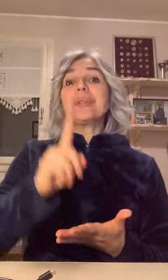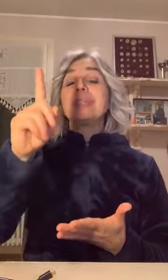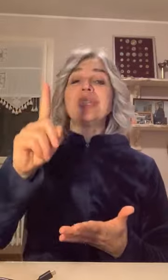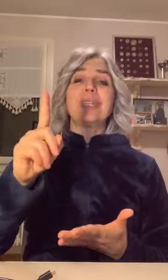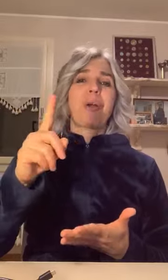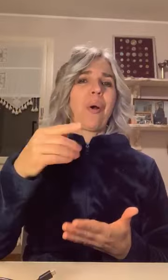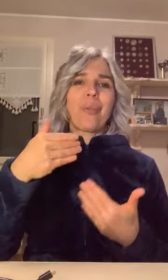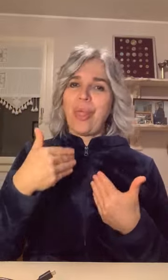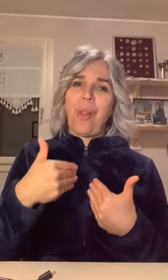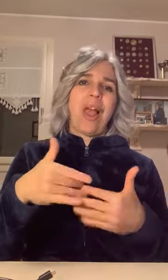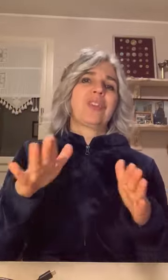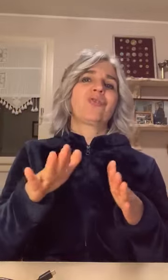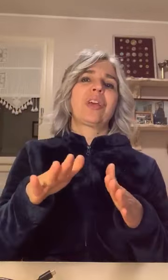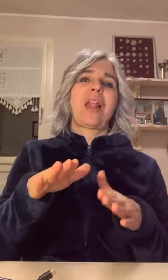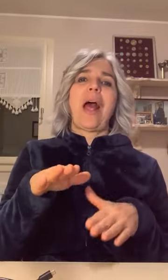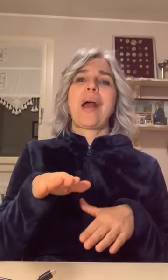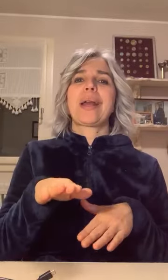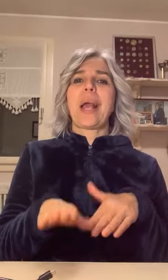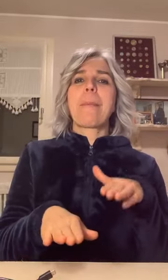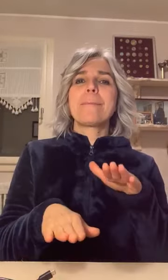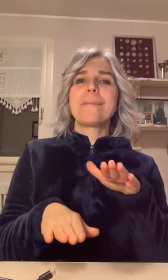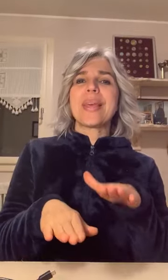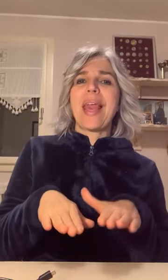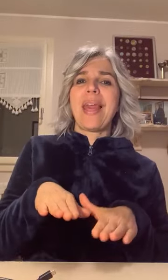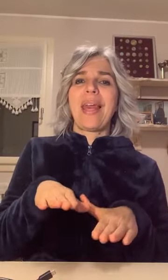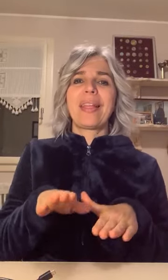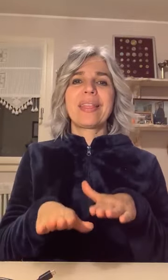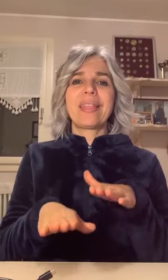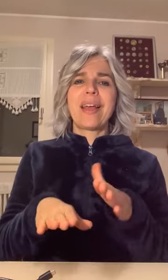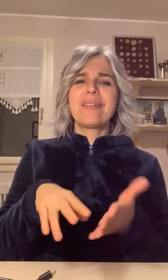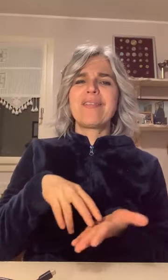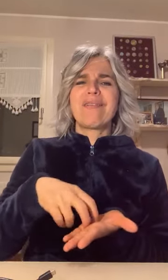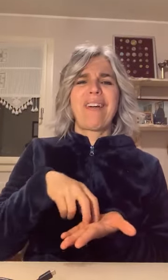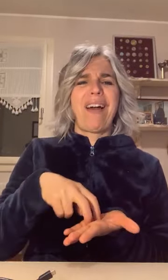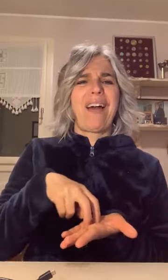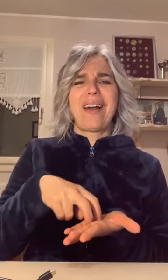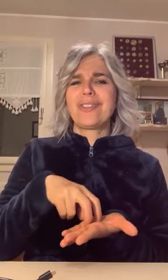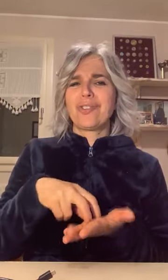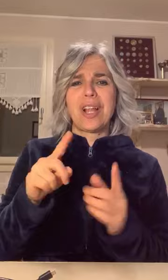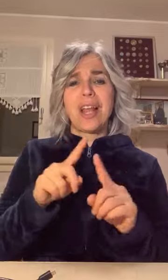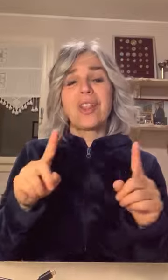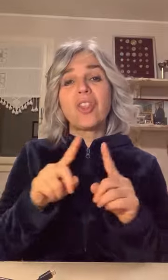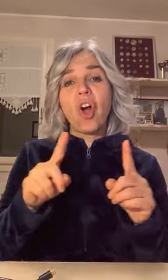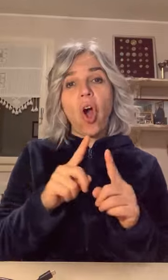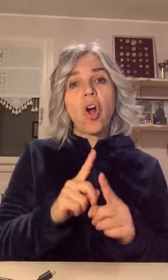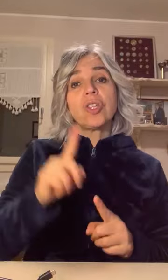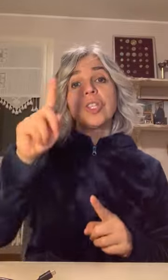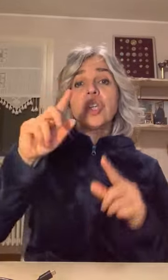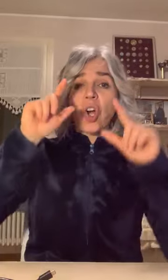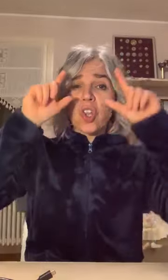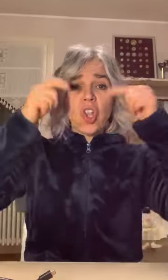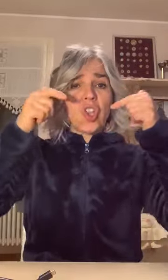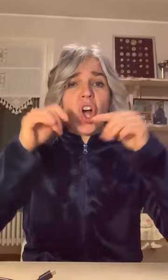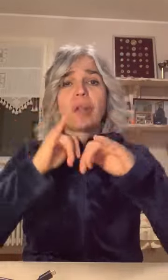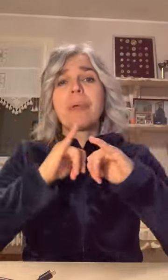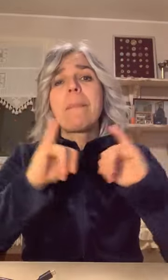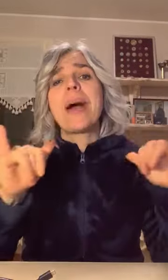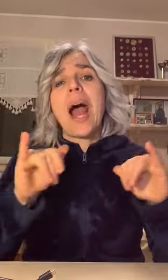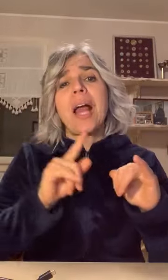perché colui che ci protegge non dorme e non sonnecchia. Colui che ci protegge non dorme e non sonnecchia. Che bello sapere che il